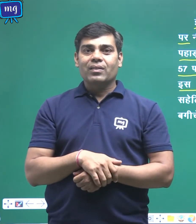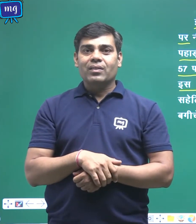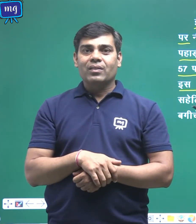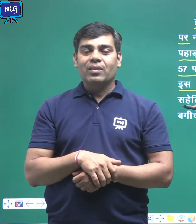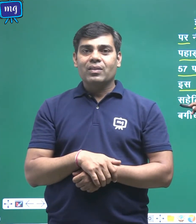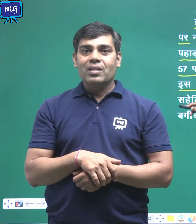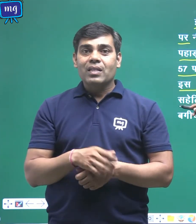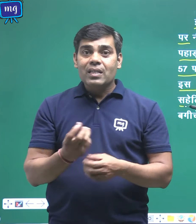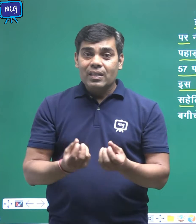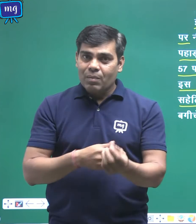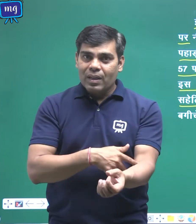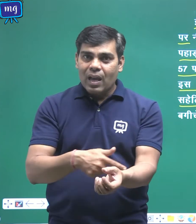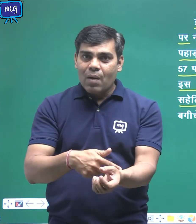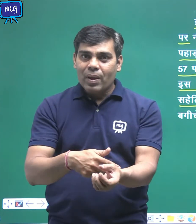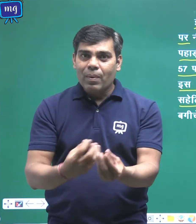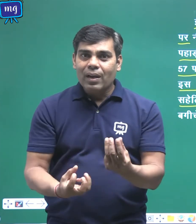सहेलियों की बाड़ी